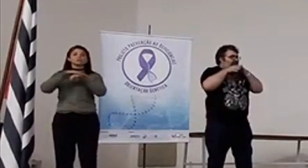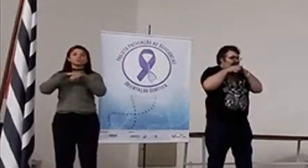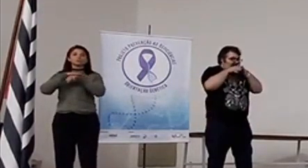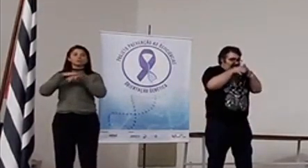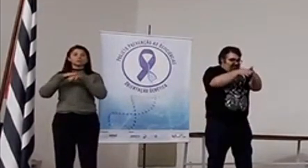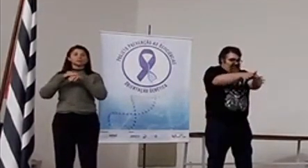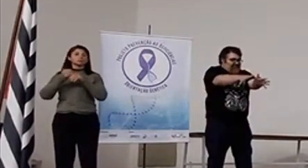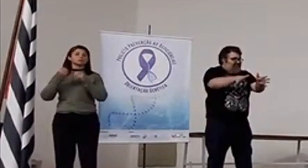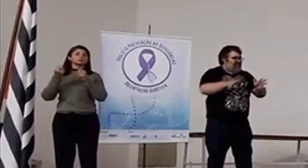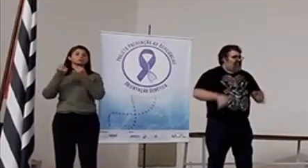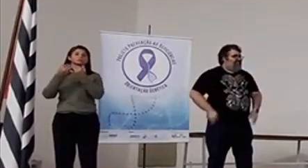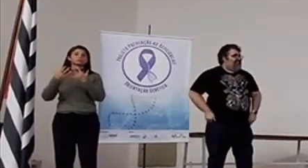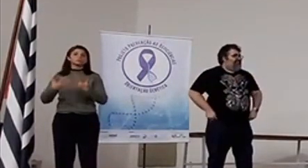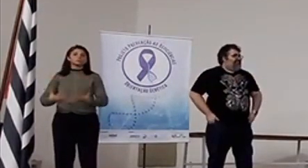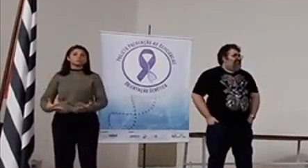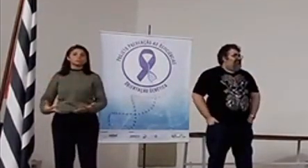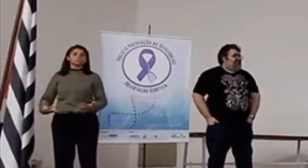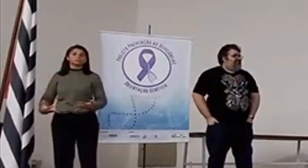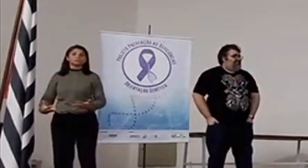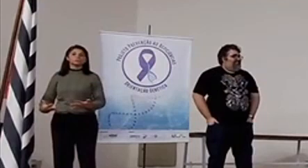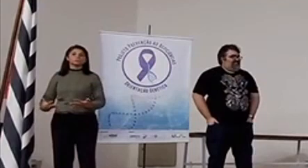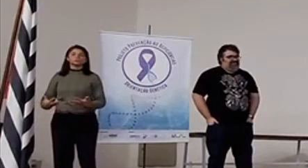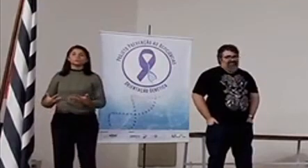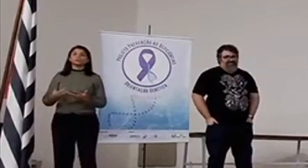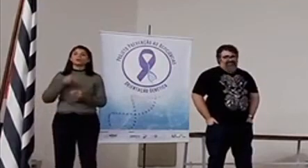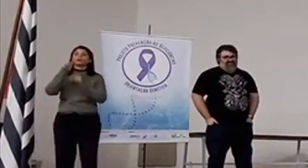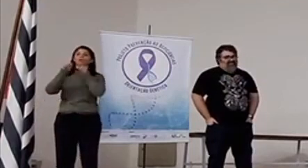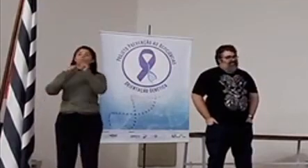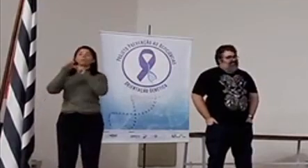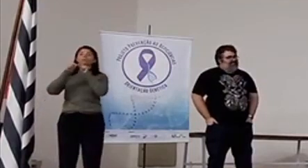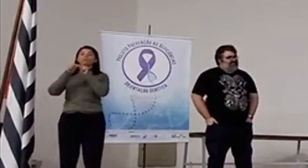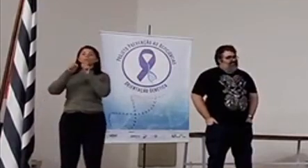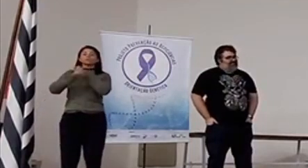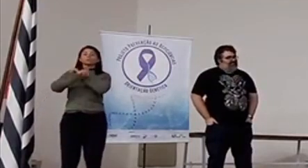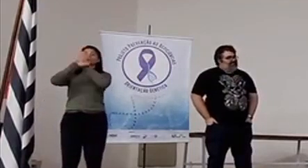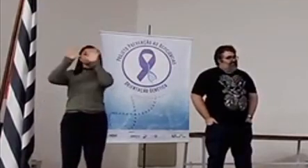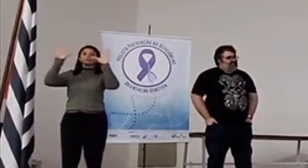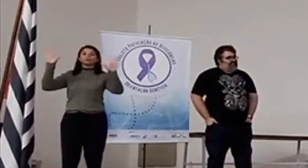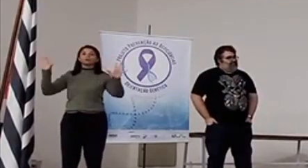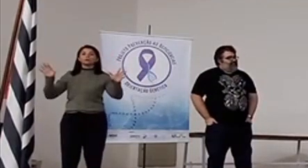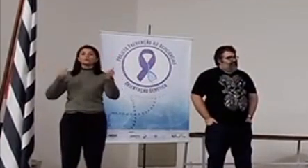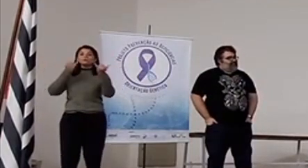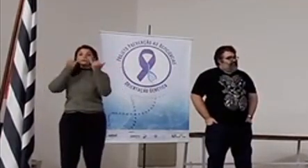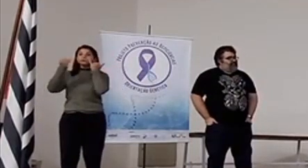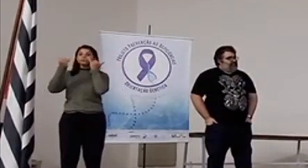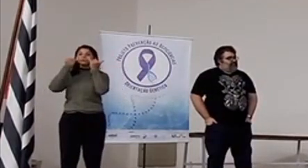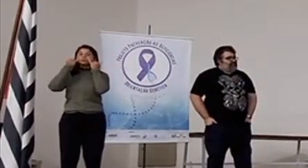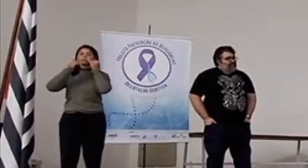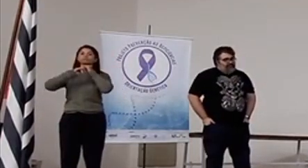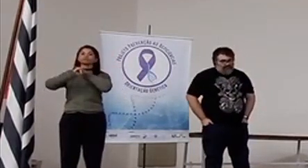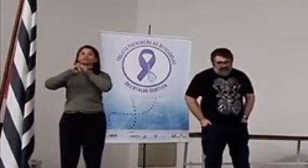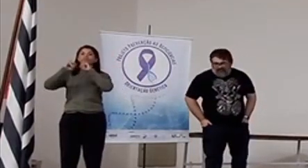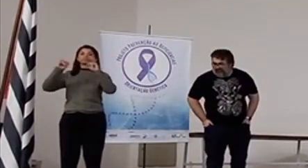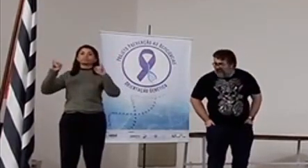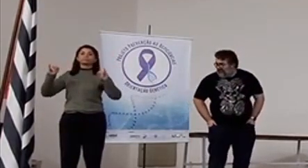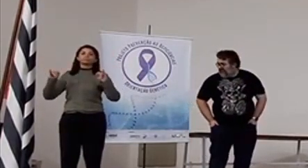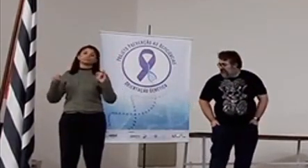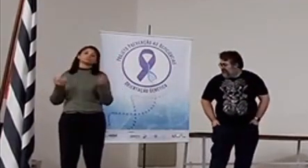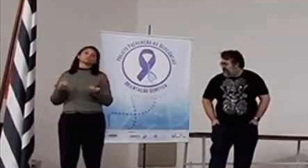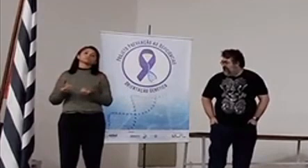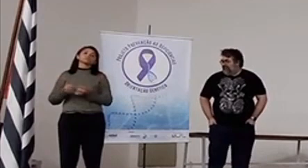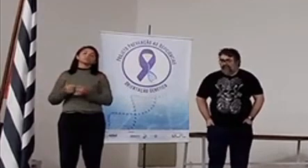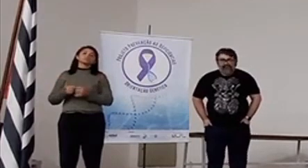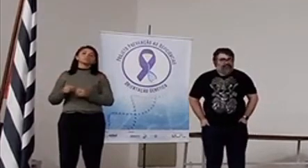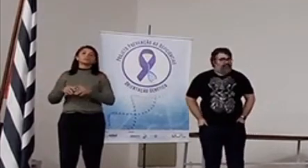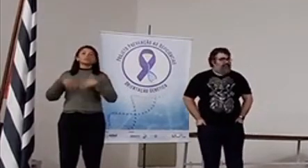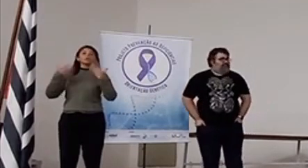rede, justamente para isso, né? Para dar clareza, para informar quando que vai encaminhar para a gente, né?